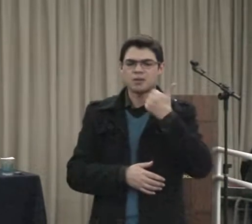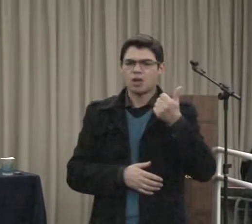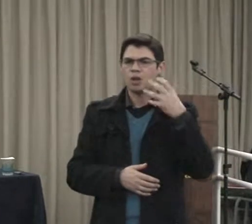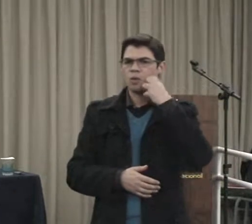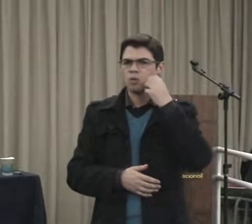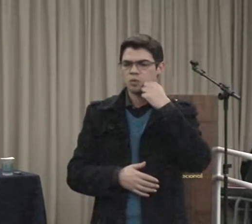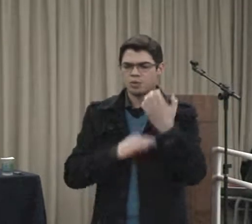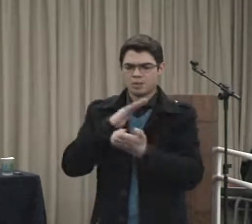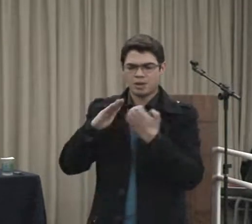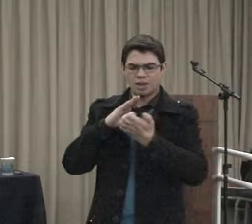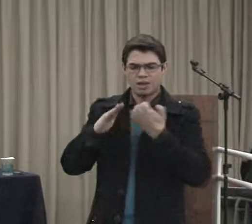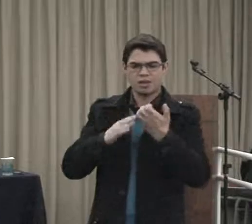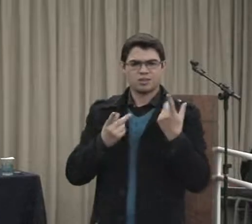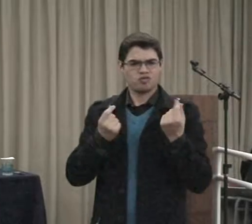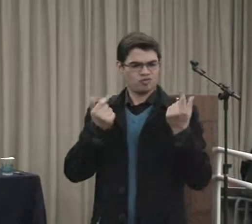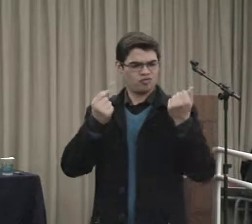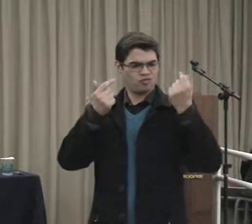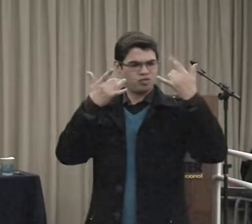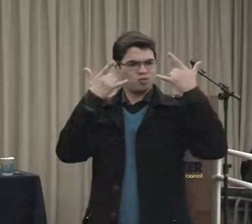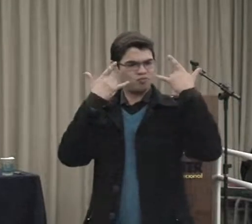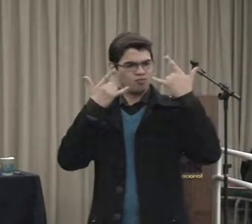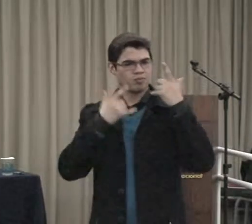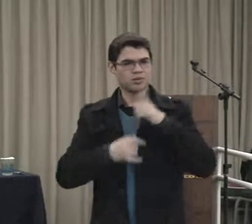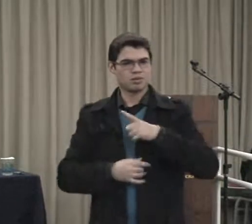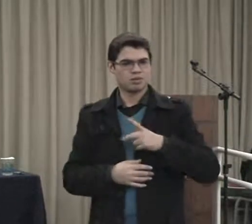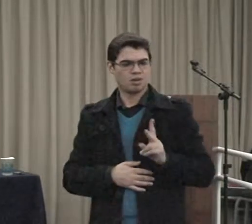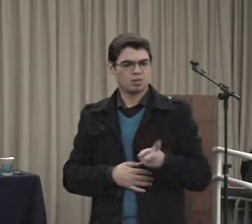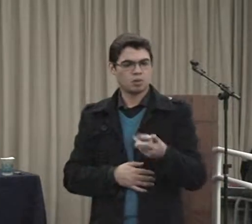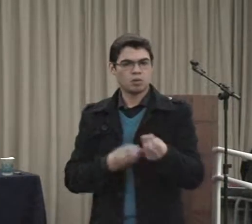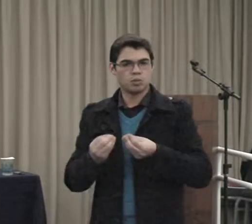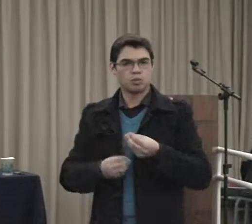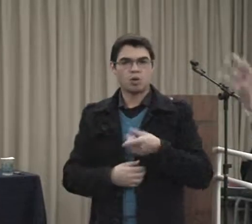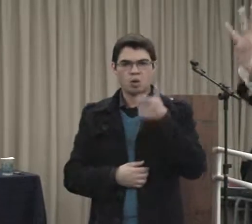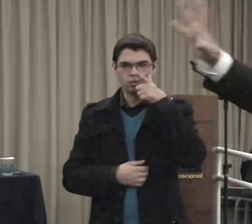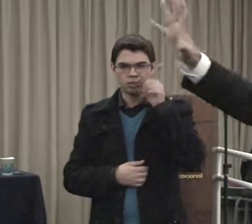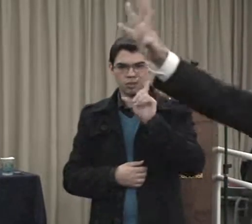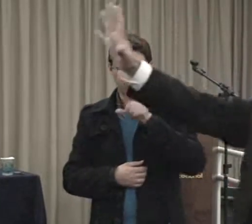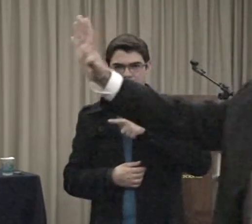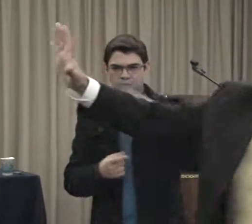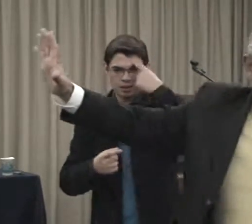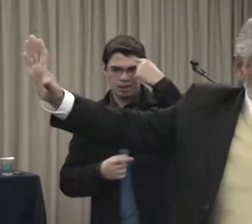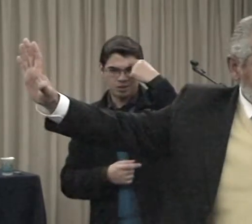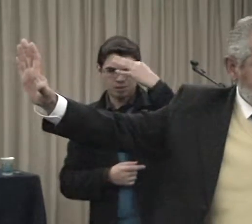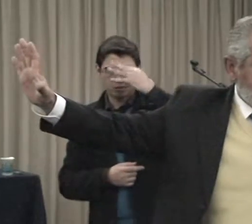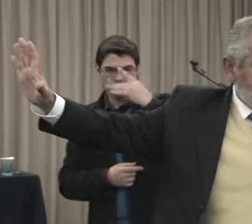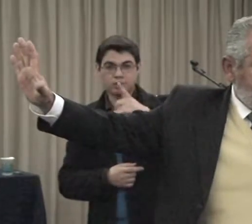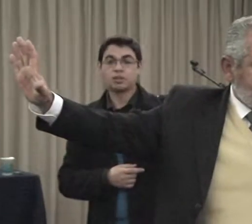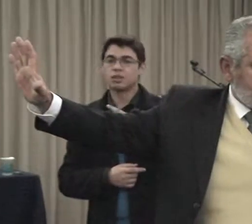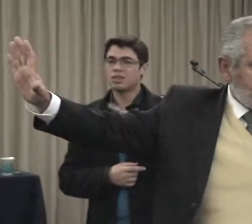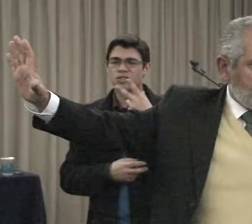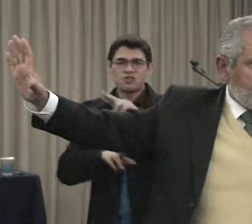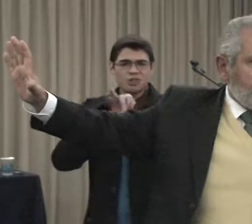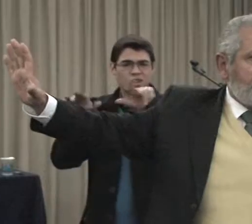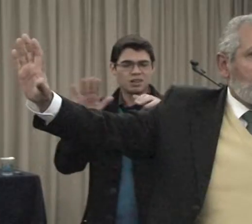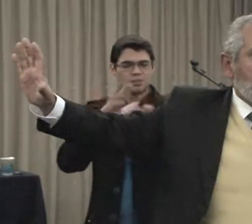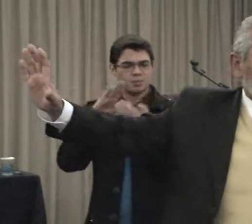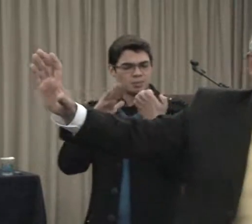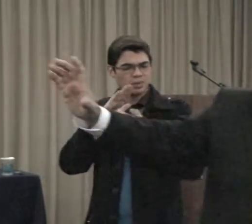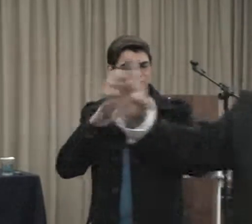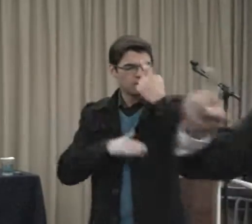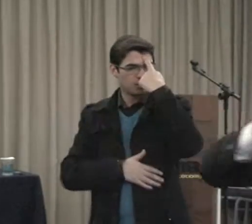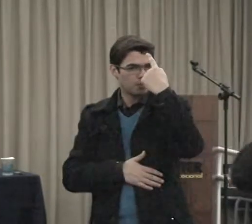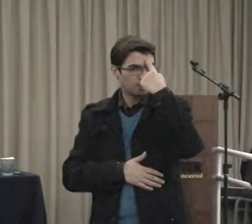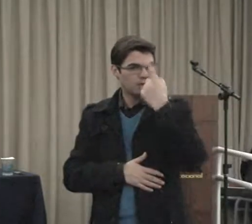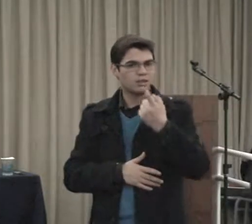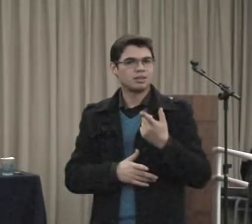temos N empresas que só cuidam da prosperidade financeira. E por isso